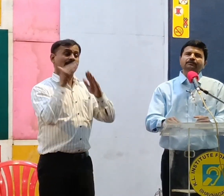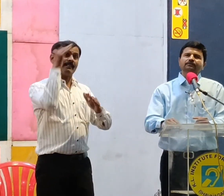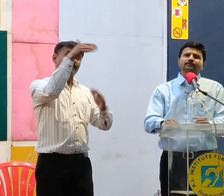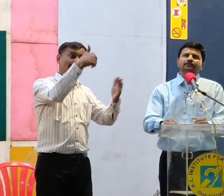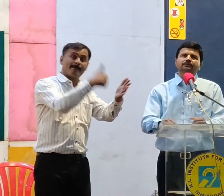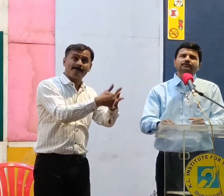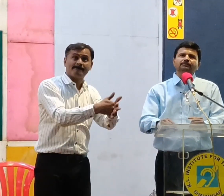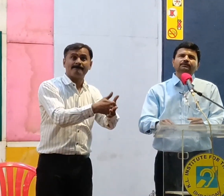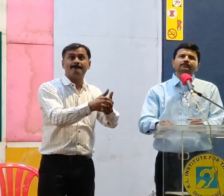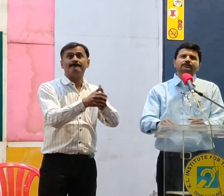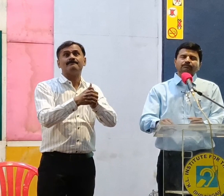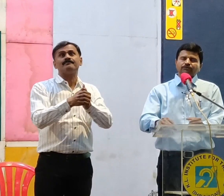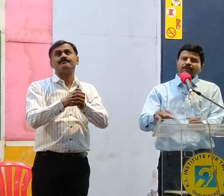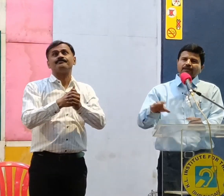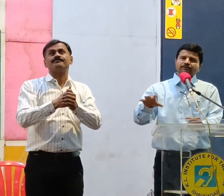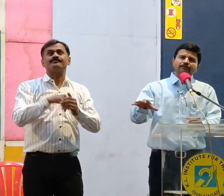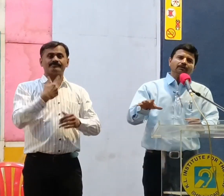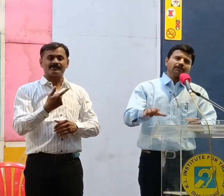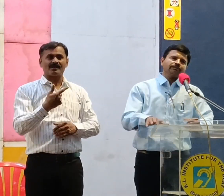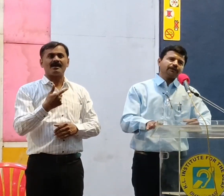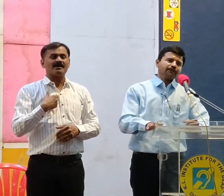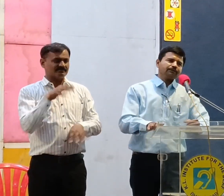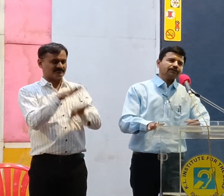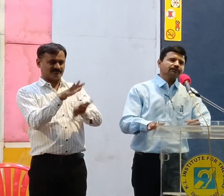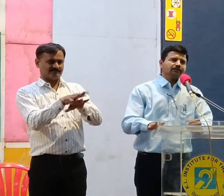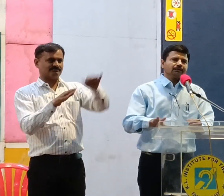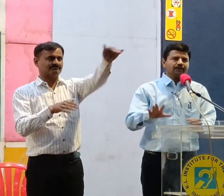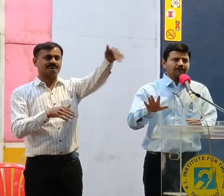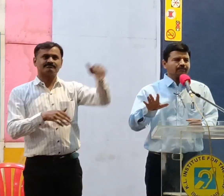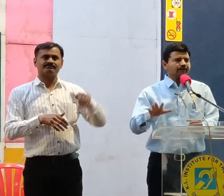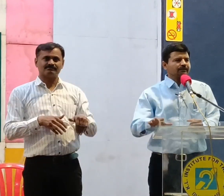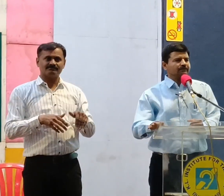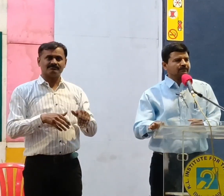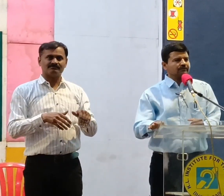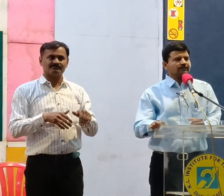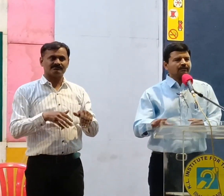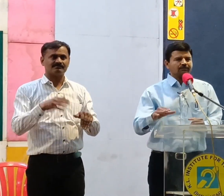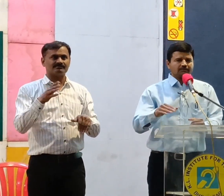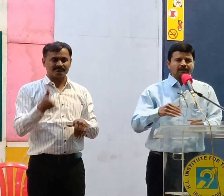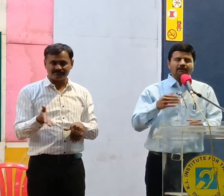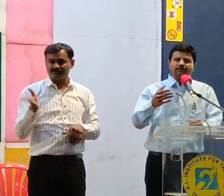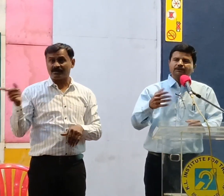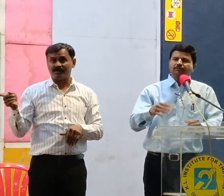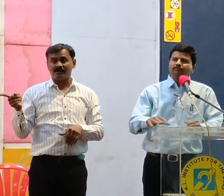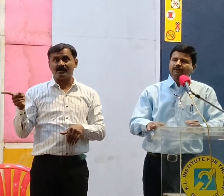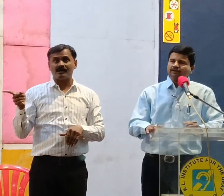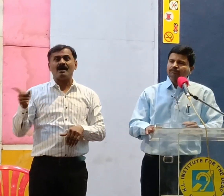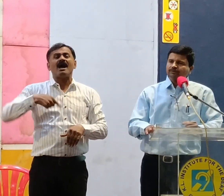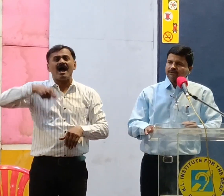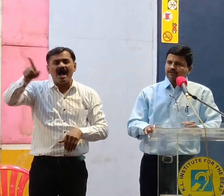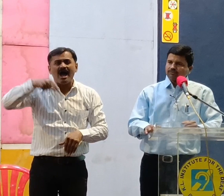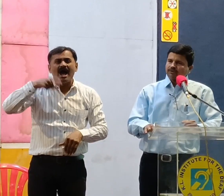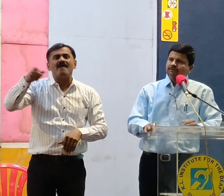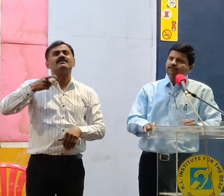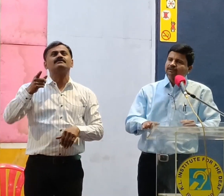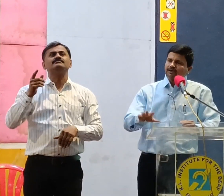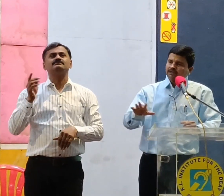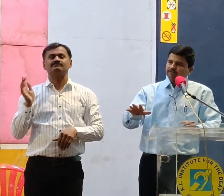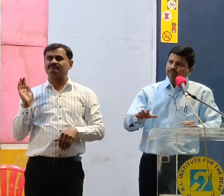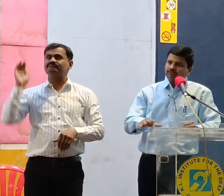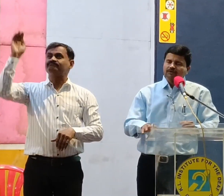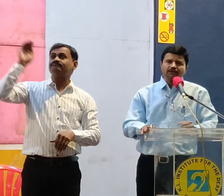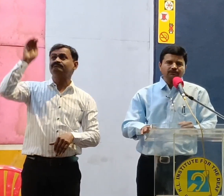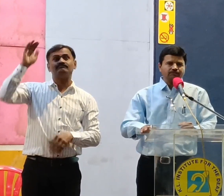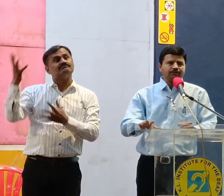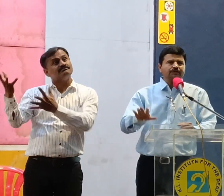આવીને પોતાના સેવકને એમ કહે છે કે આપણે આવન જાવન માટે ઊંટની જરૂર હતી, આ